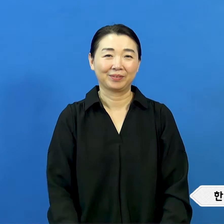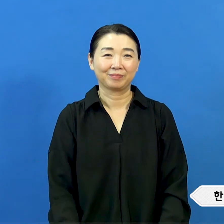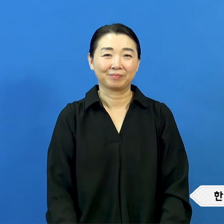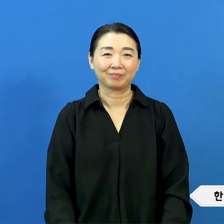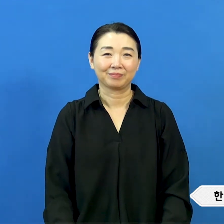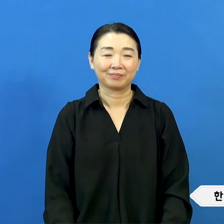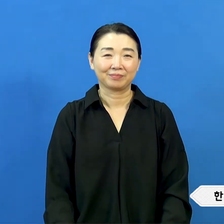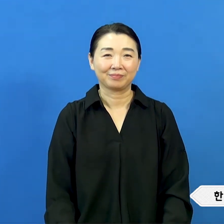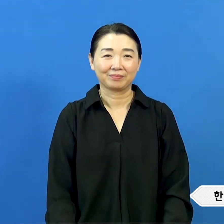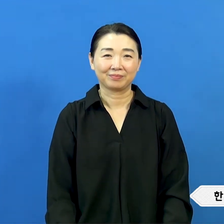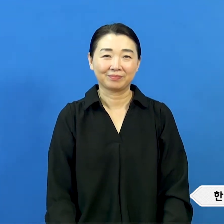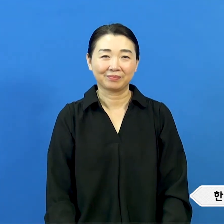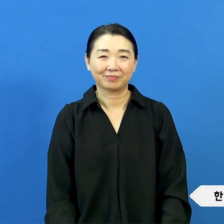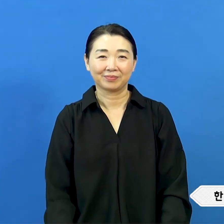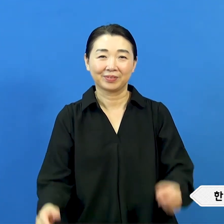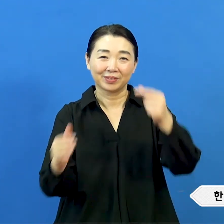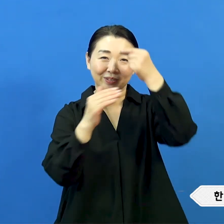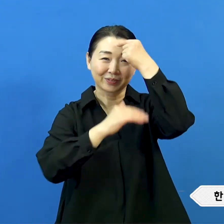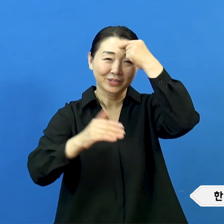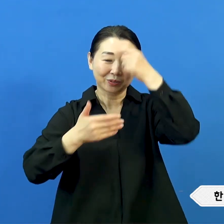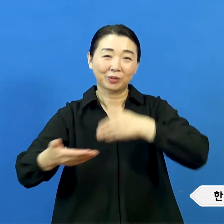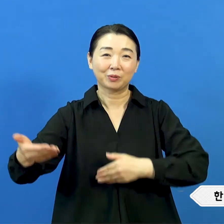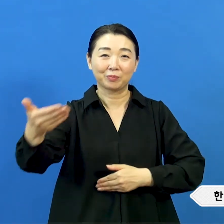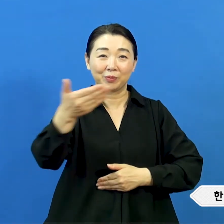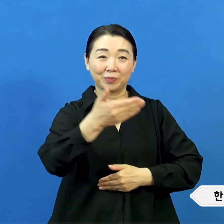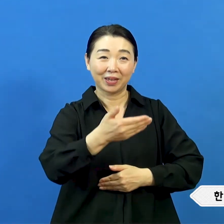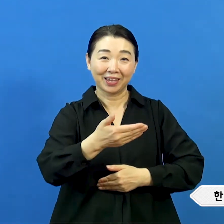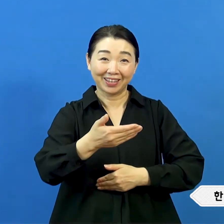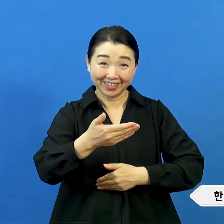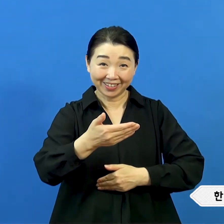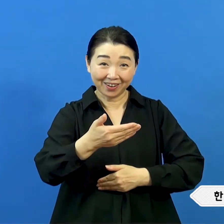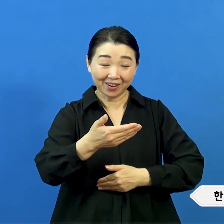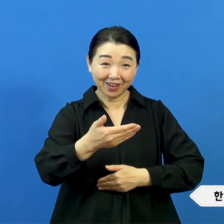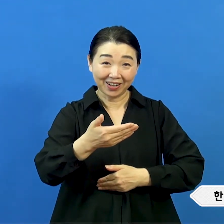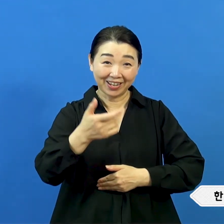자, 우리 성도님들, 성도의 견인을 믿으시지요?